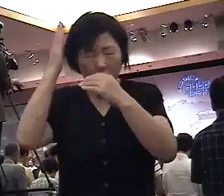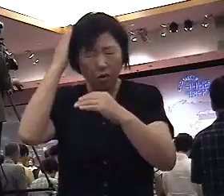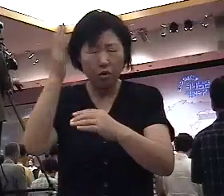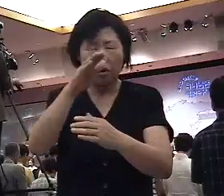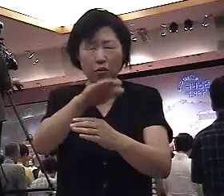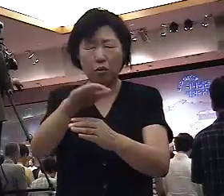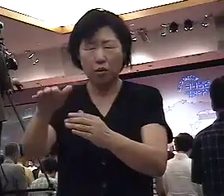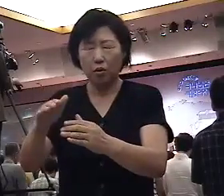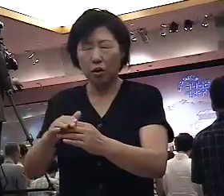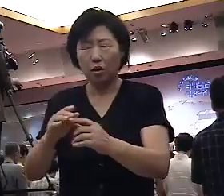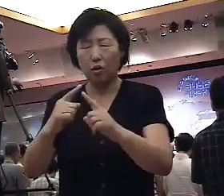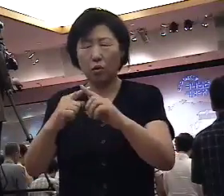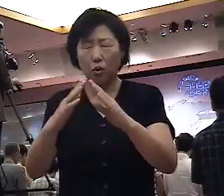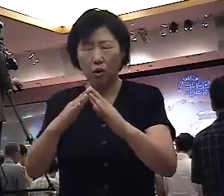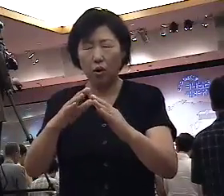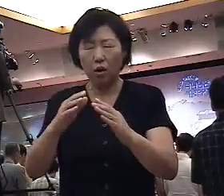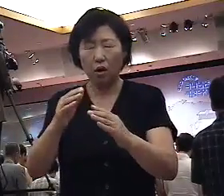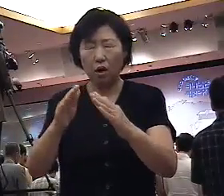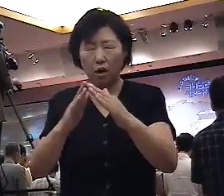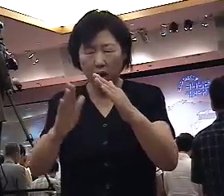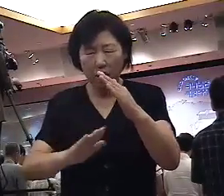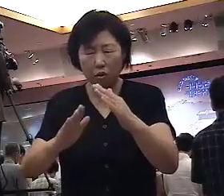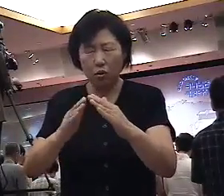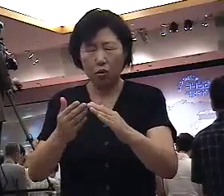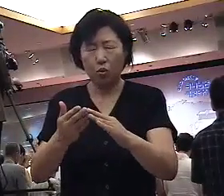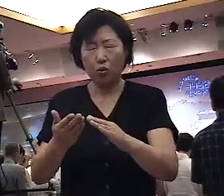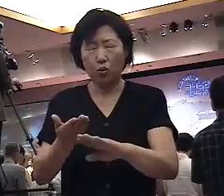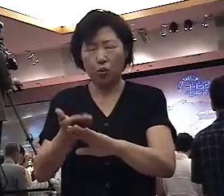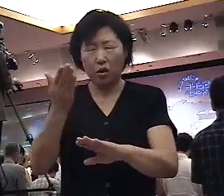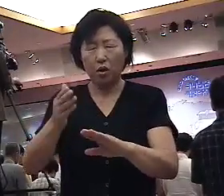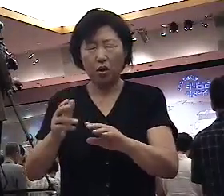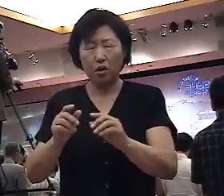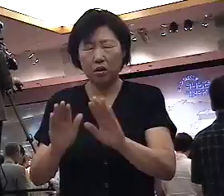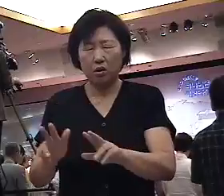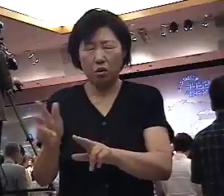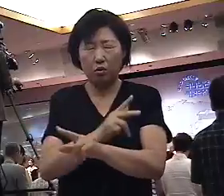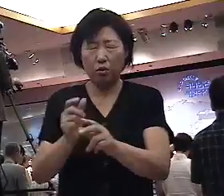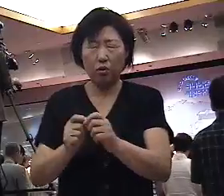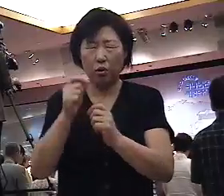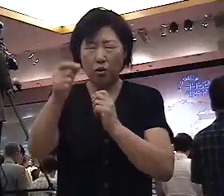위에 이 교회와 가정 위에 이제로부터 영원토록